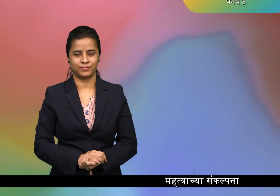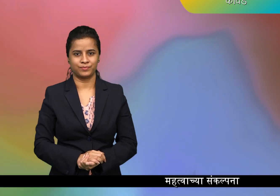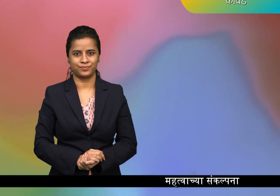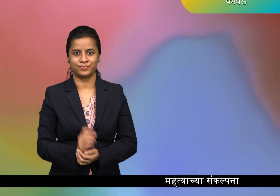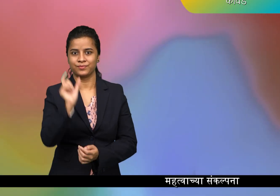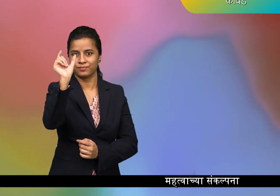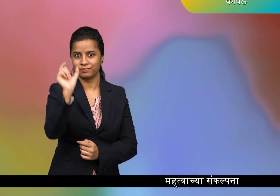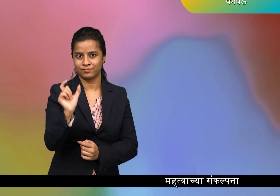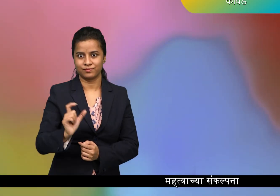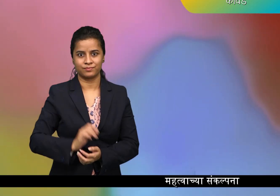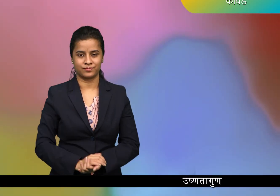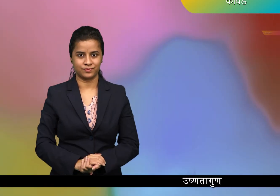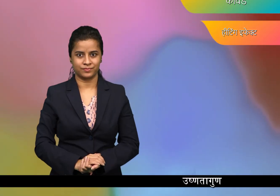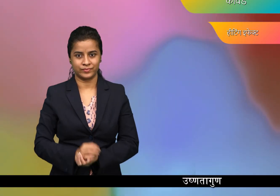महत्त्वाच्या संकल्पना: उष्णता गुण,